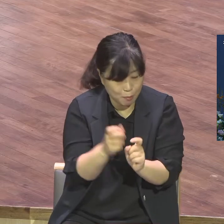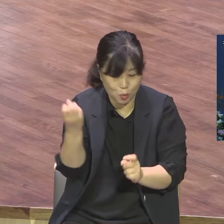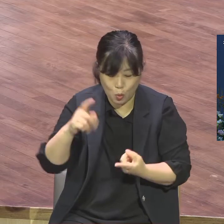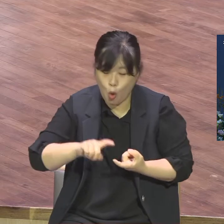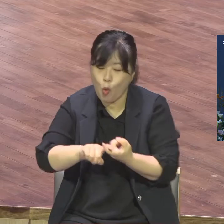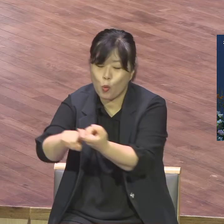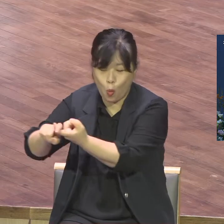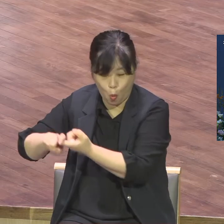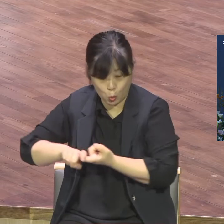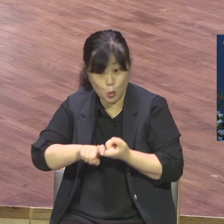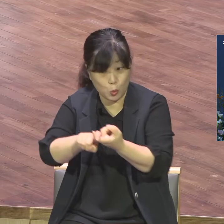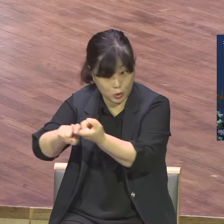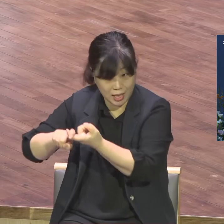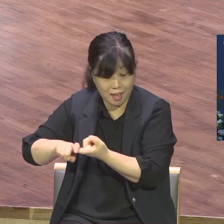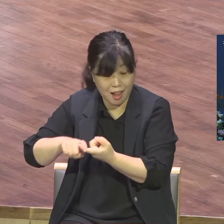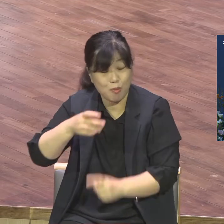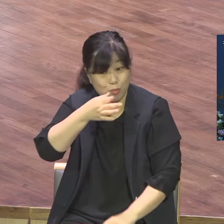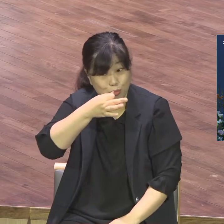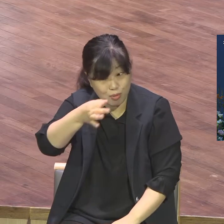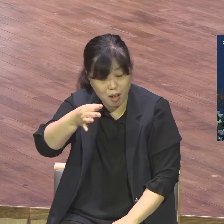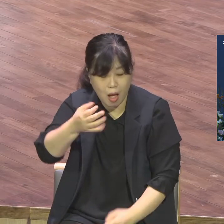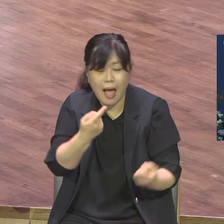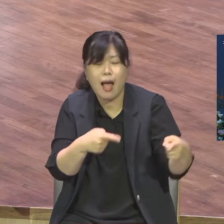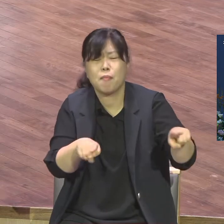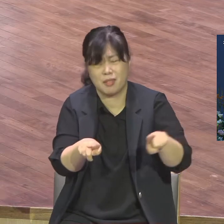공동체라 그러지요. 공동체.